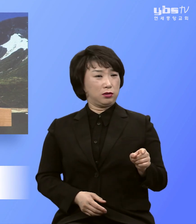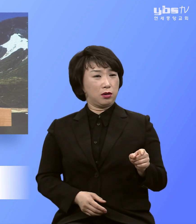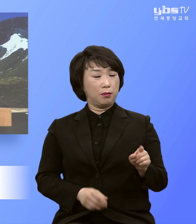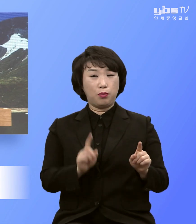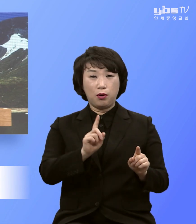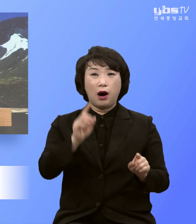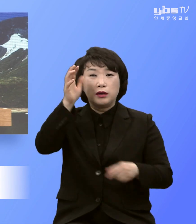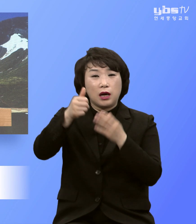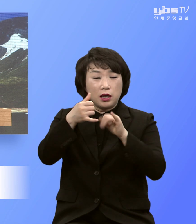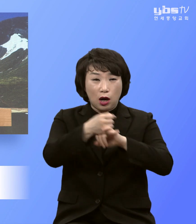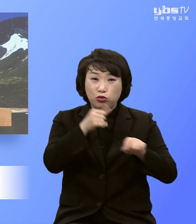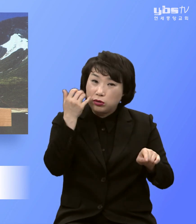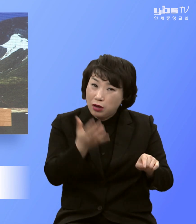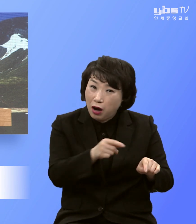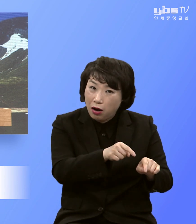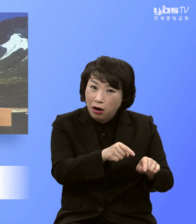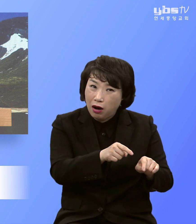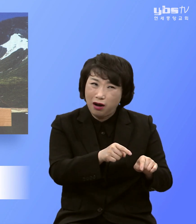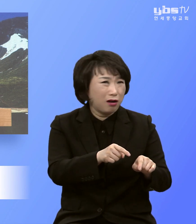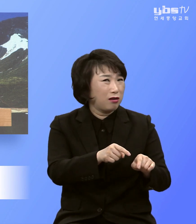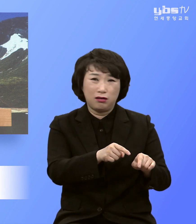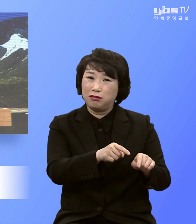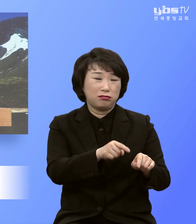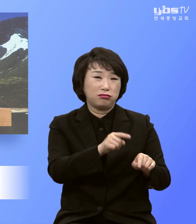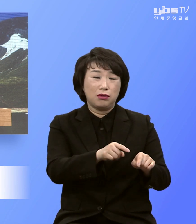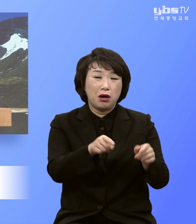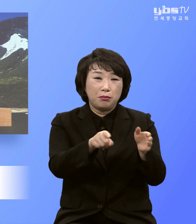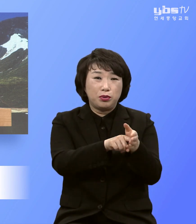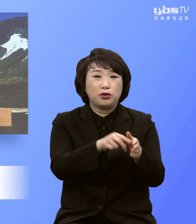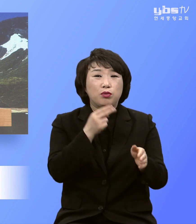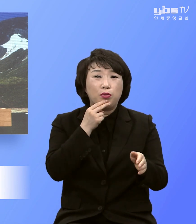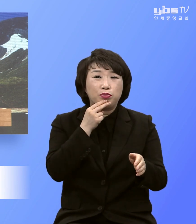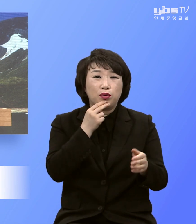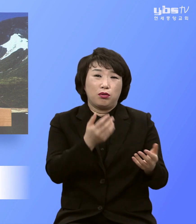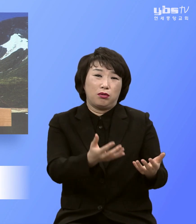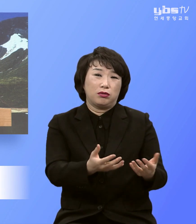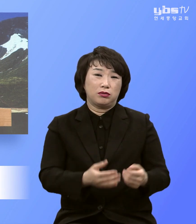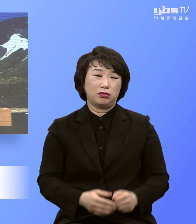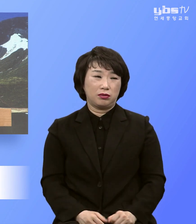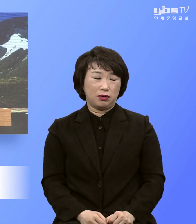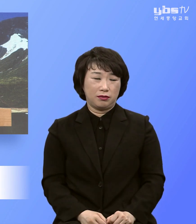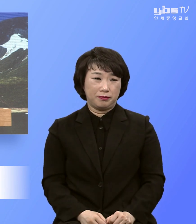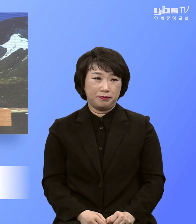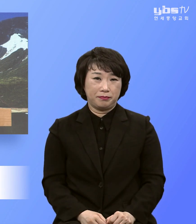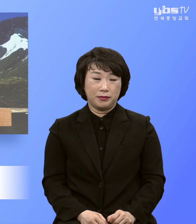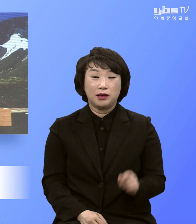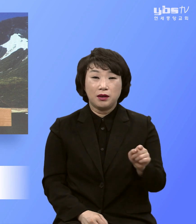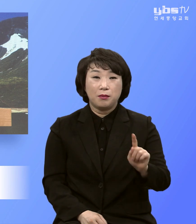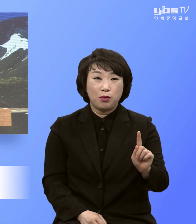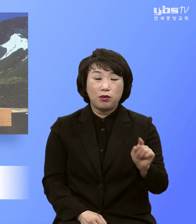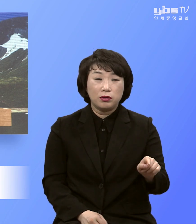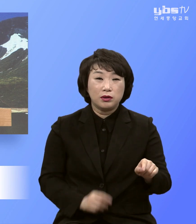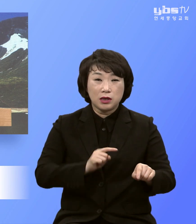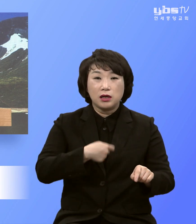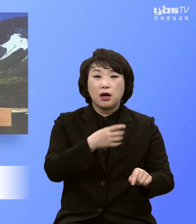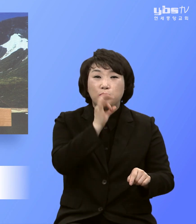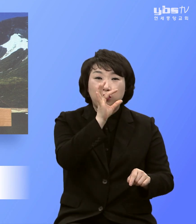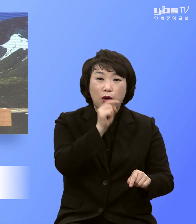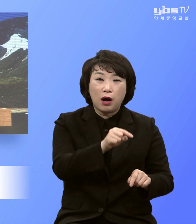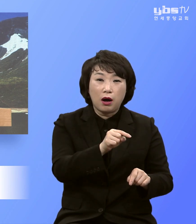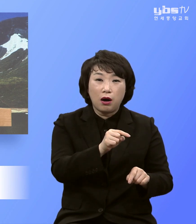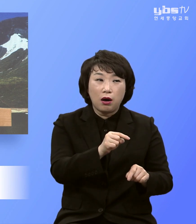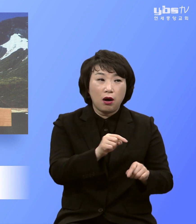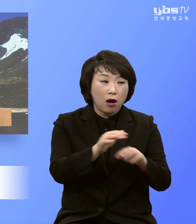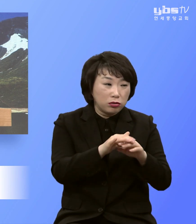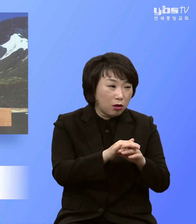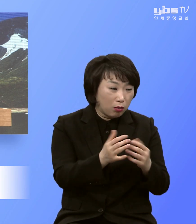무슨 하나님과 약속이 있는 사람이야? 이 사람이 불신앙으로 충만한 사람이죠. 그 사람은 자기 불가능에